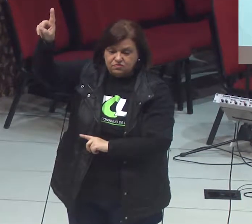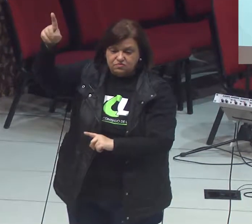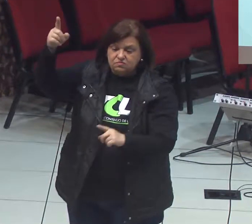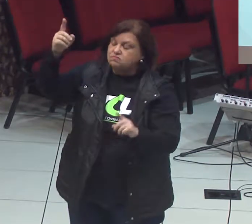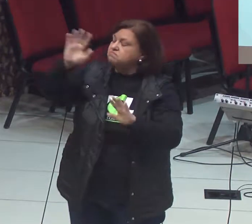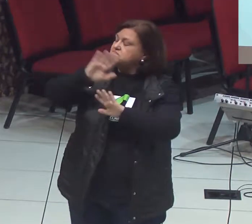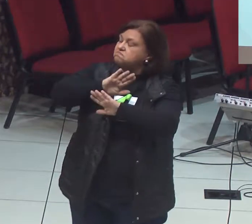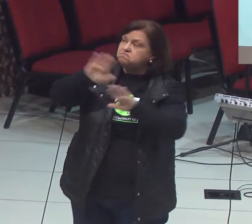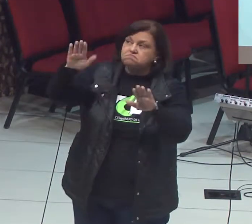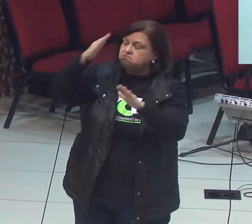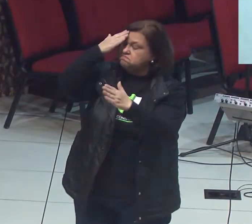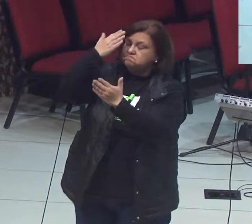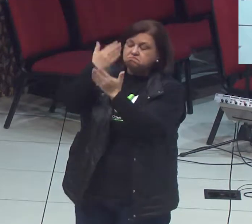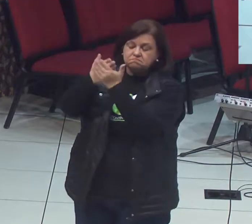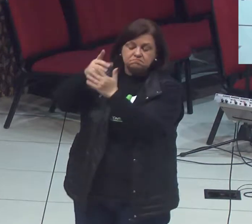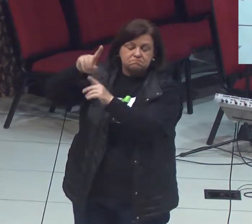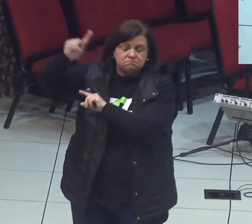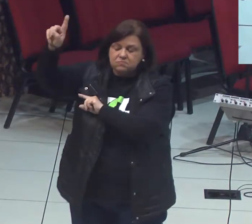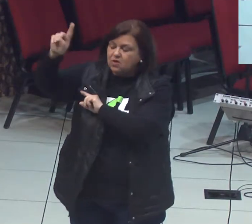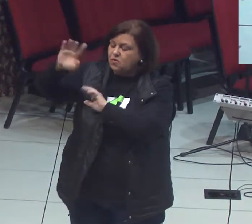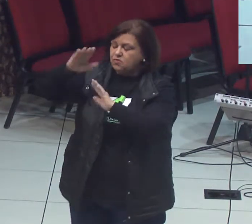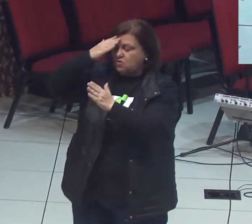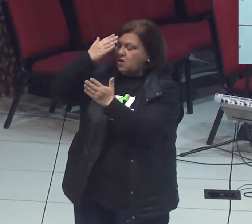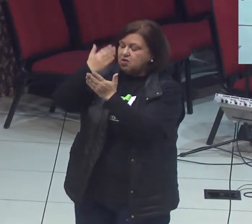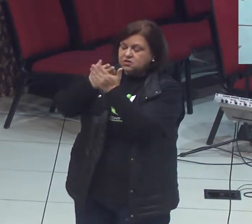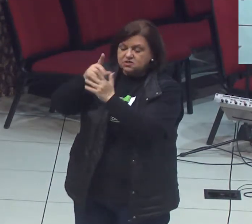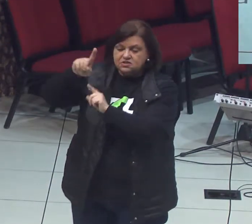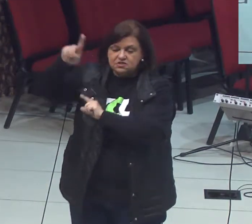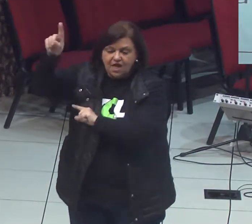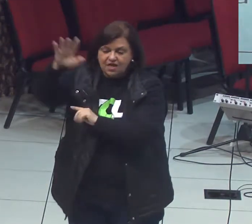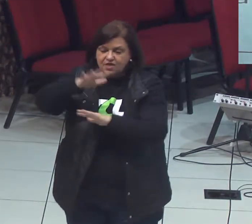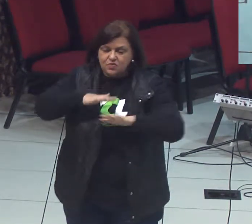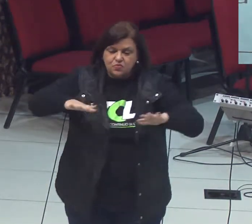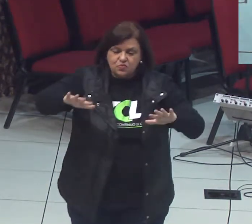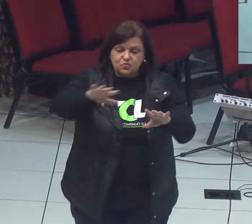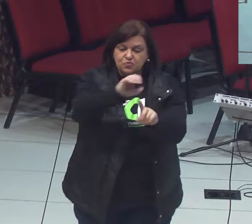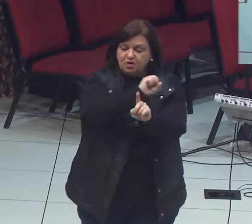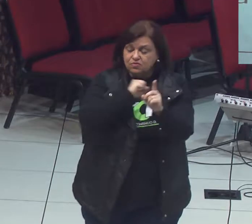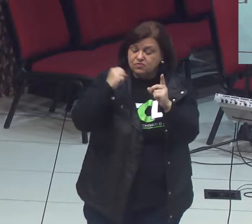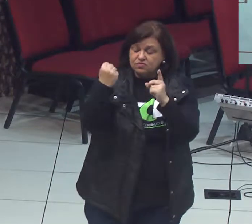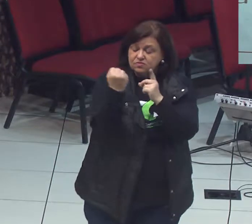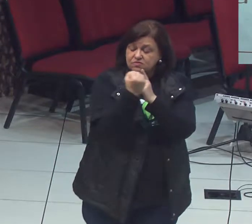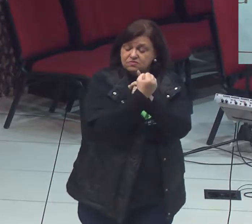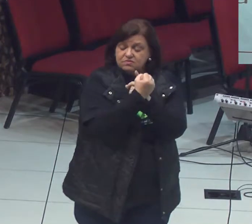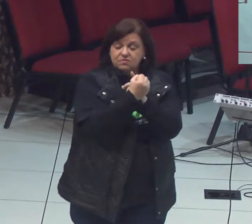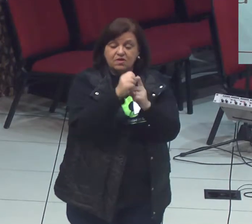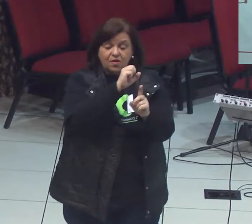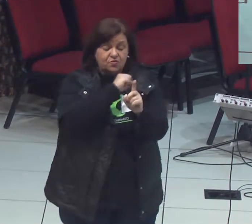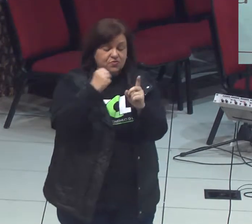as, e agora vem a palavra para a lacuna, camadas sociais,